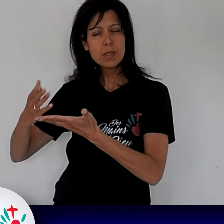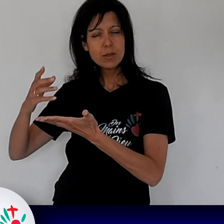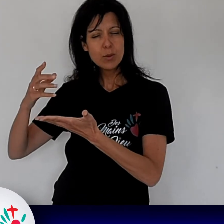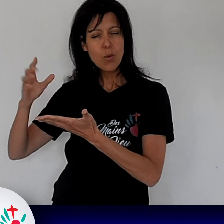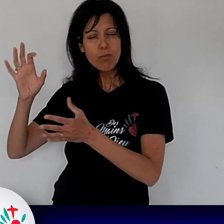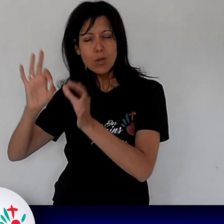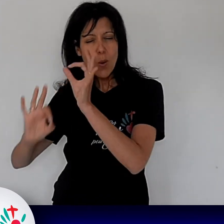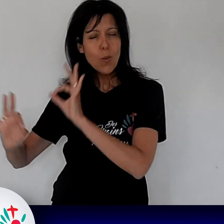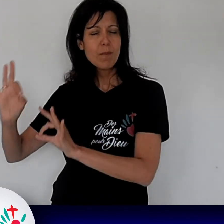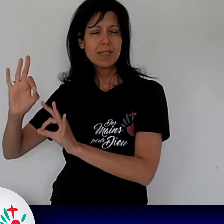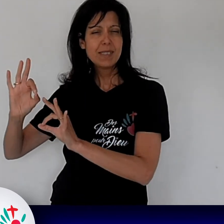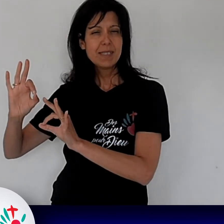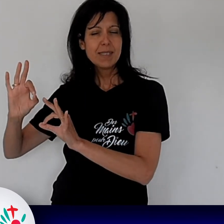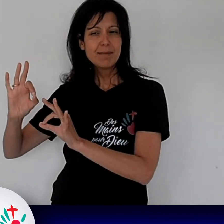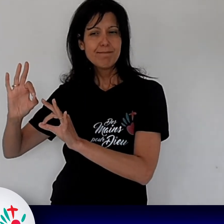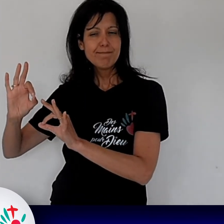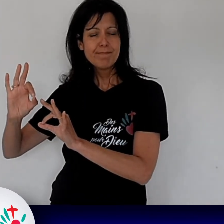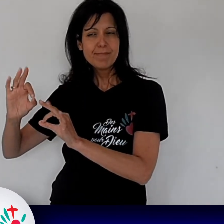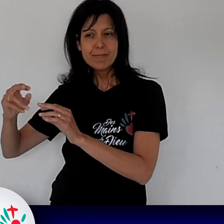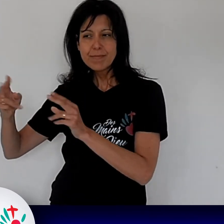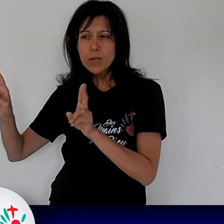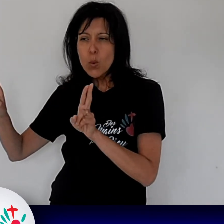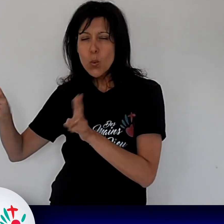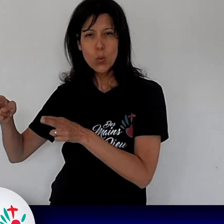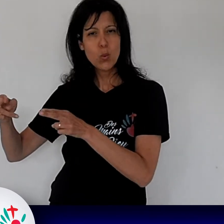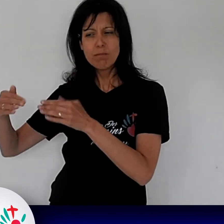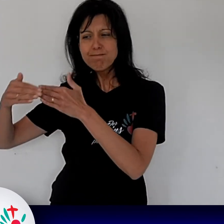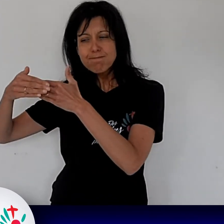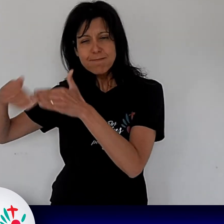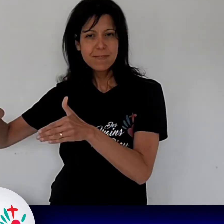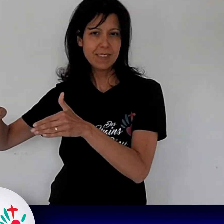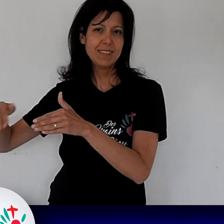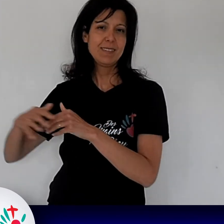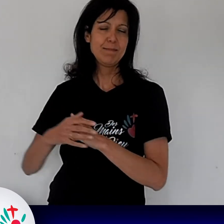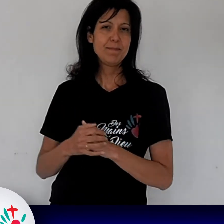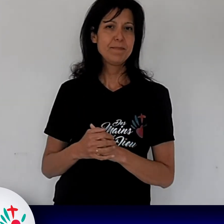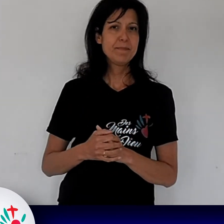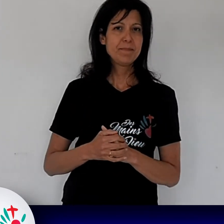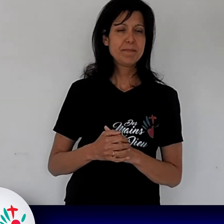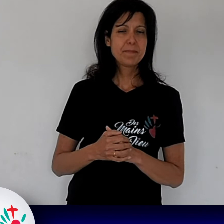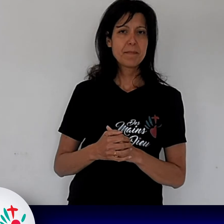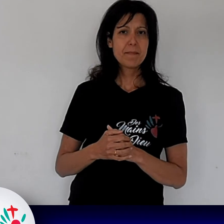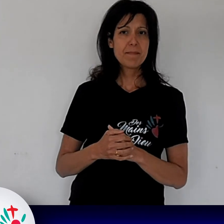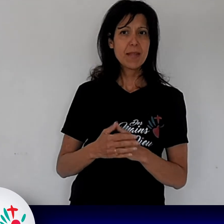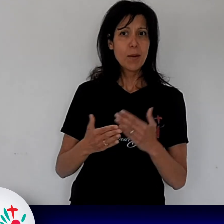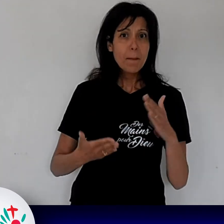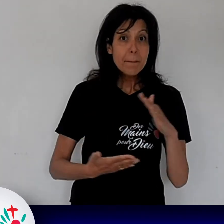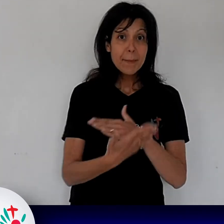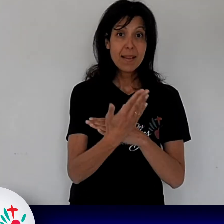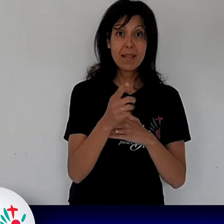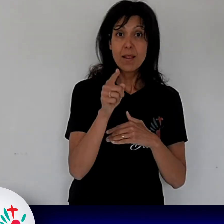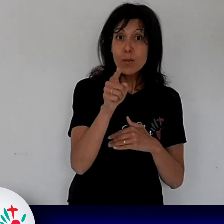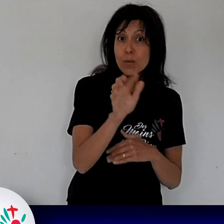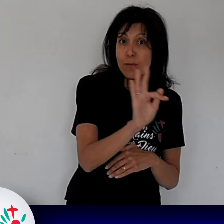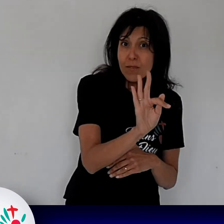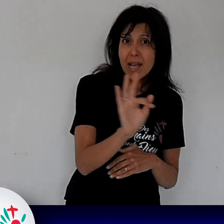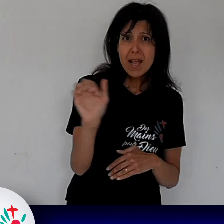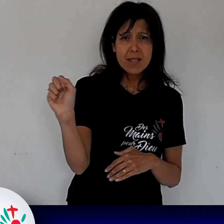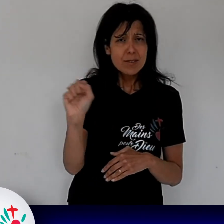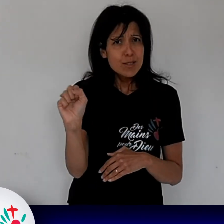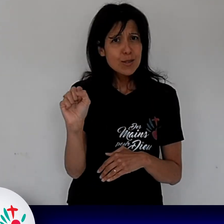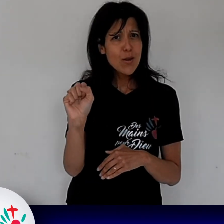Alors ce matin, réjouis-toi, mon frère, ma sœur. Réjouis-toi, mon frère, ma sœur. Relève la